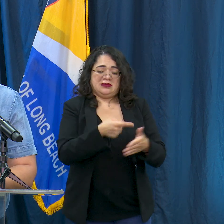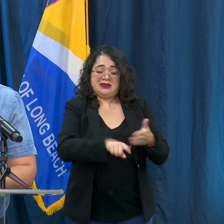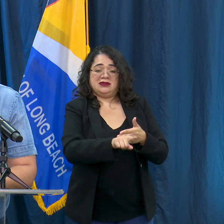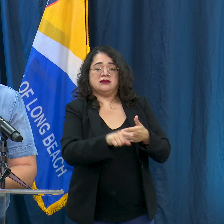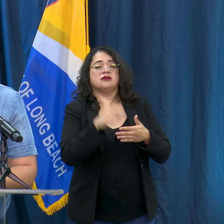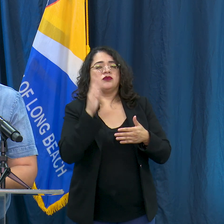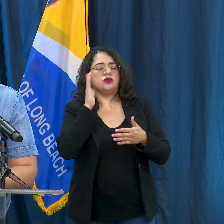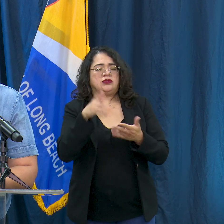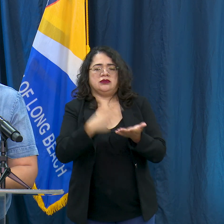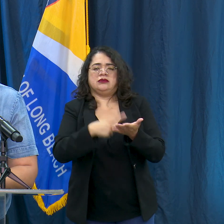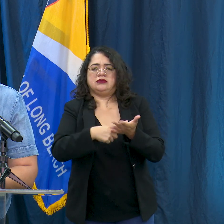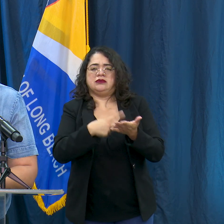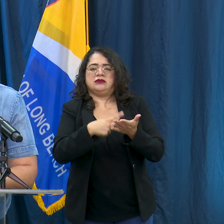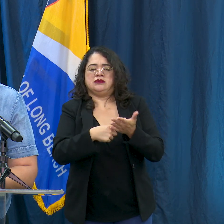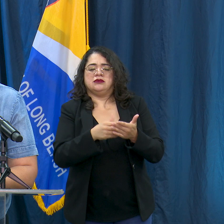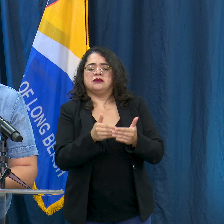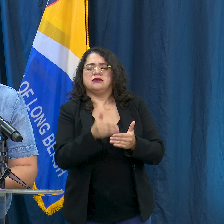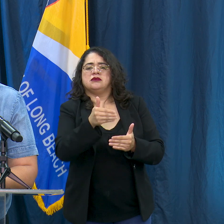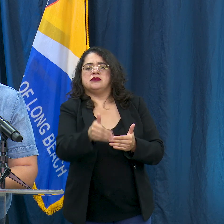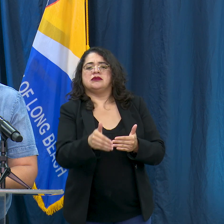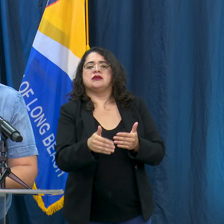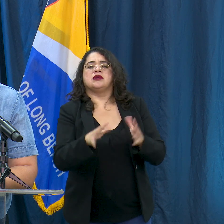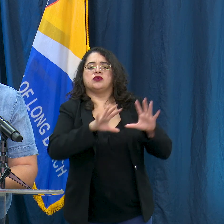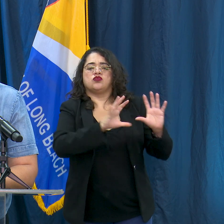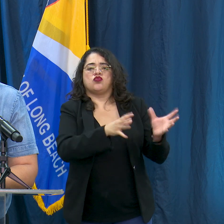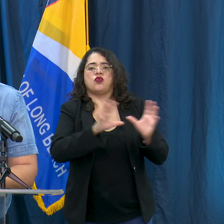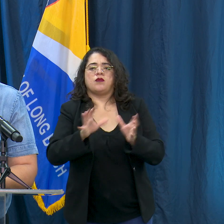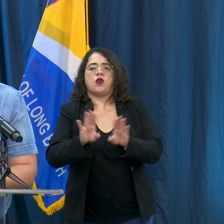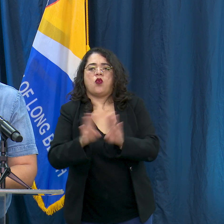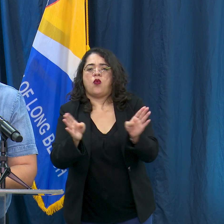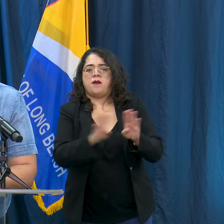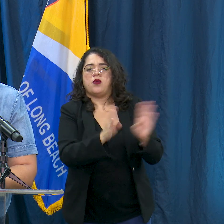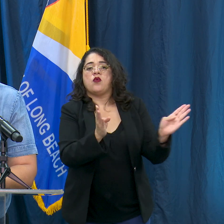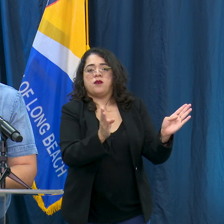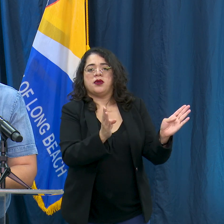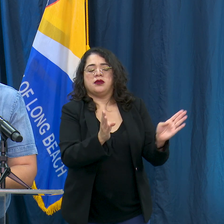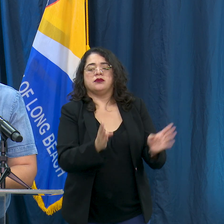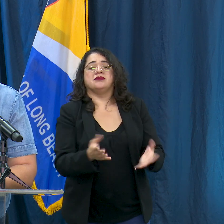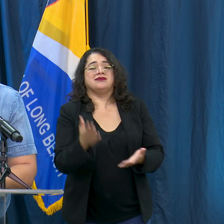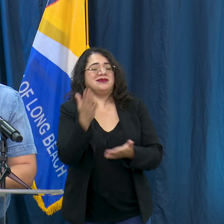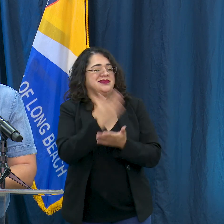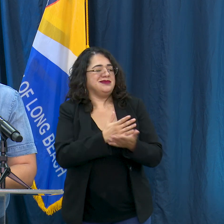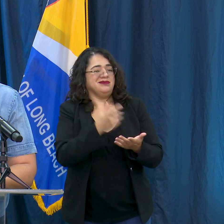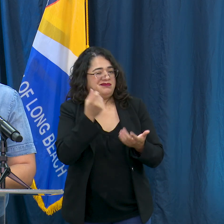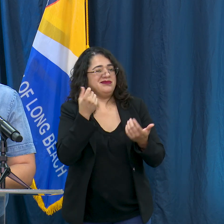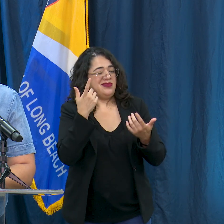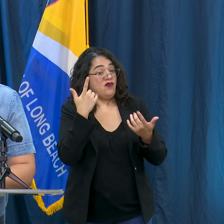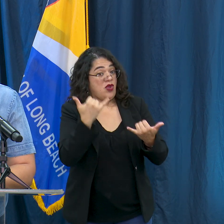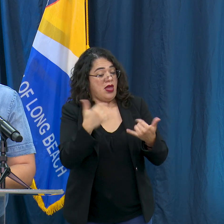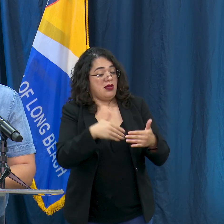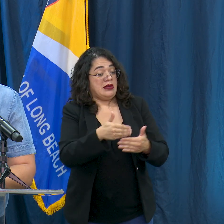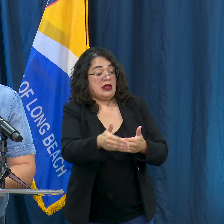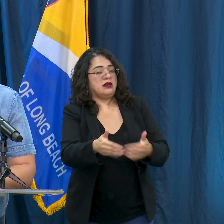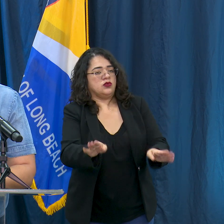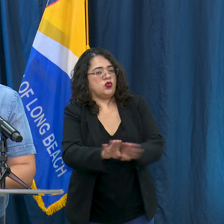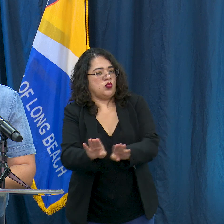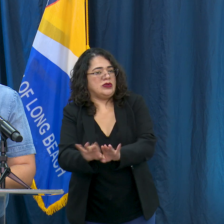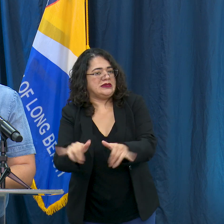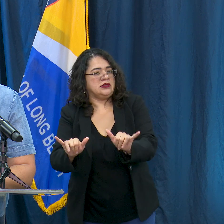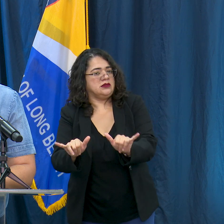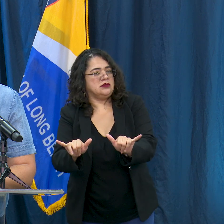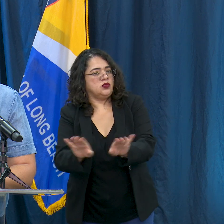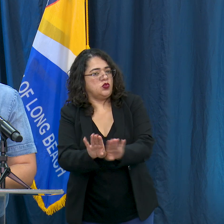abrir los sectores adicionales permitidos por el gobernador en los condados de variación. Aunque las empresas